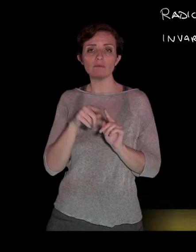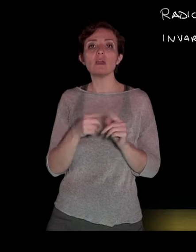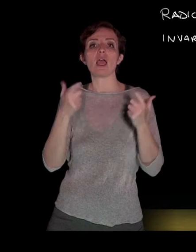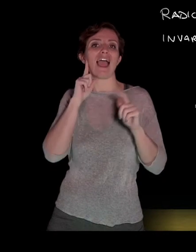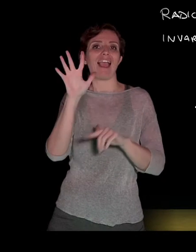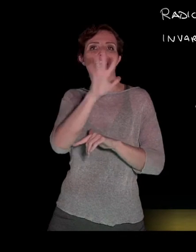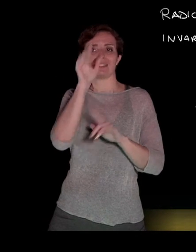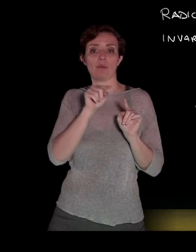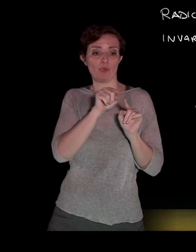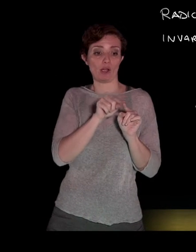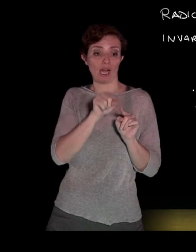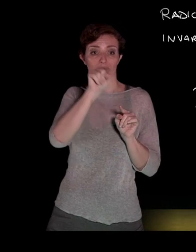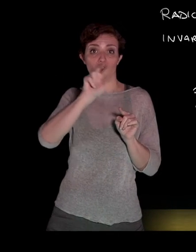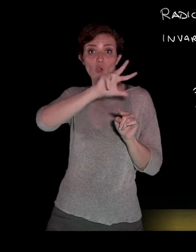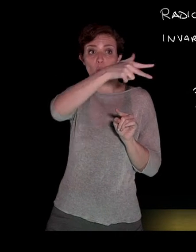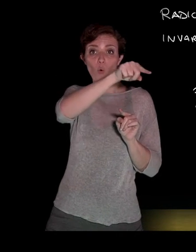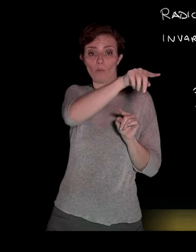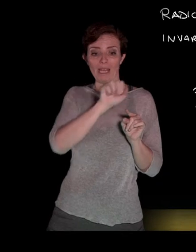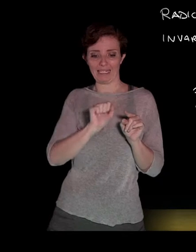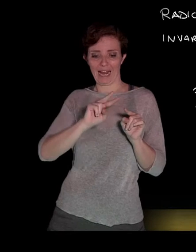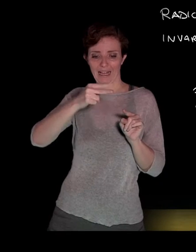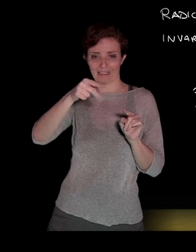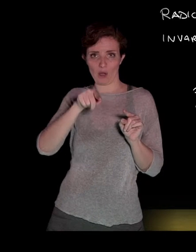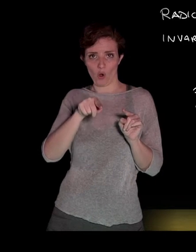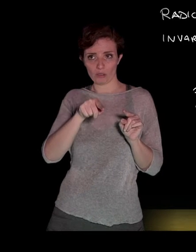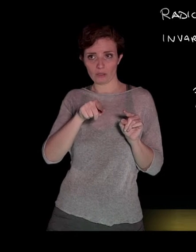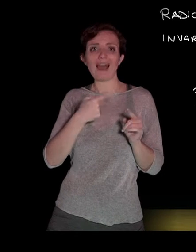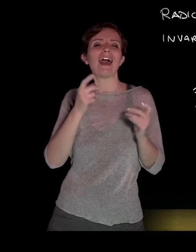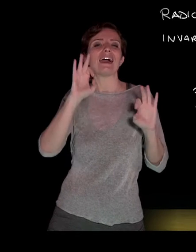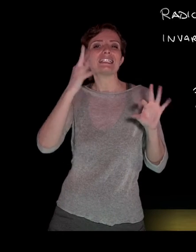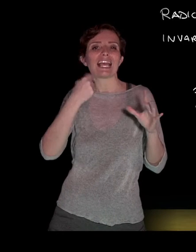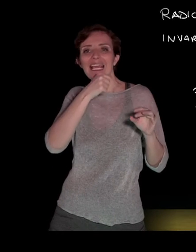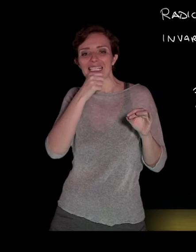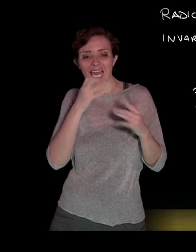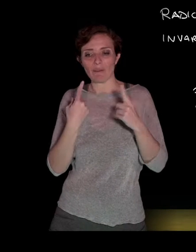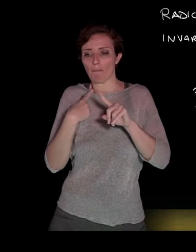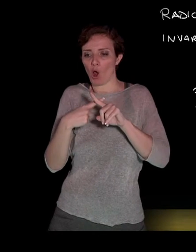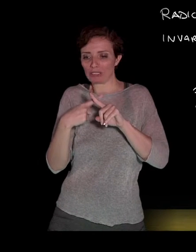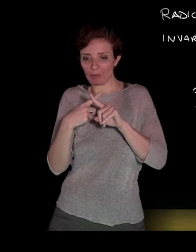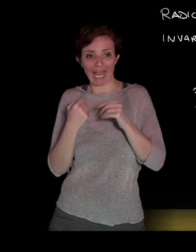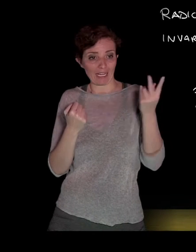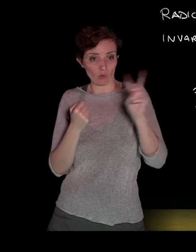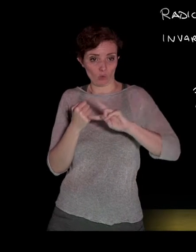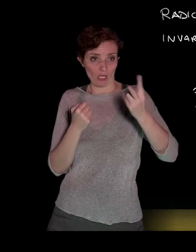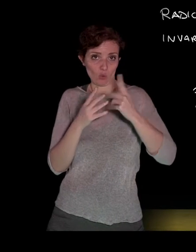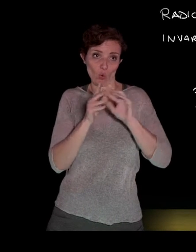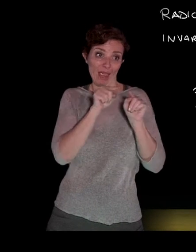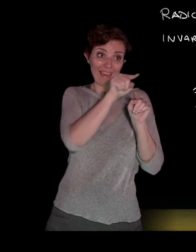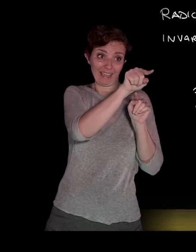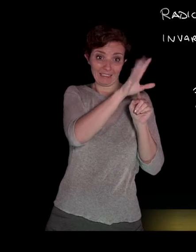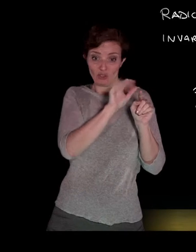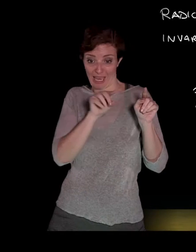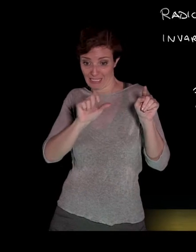esempio radice cubica tia alla seconda se dobbiamo moltiplicare sia l'indice che l'esponente